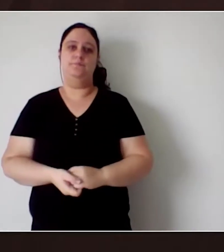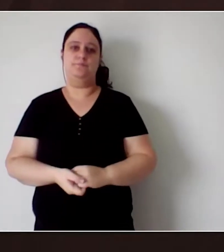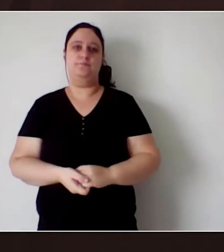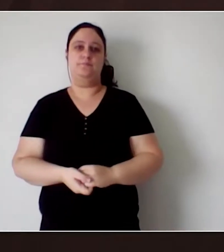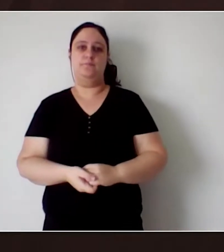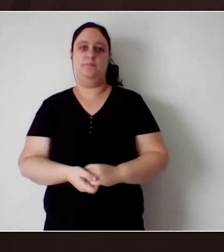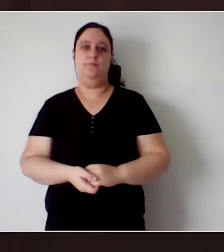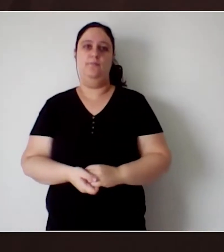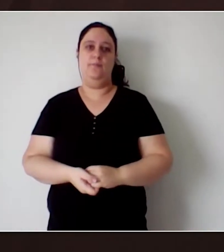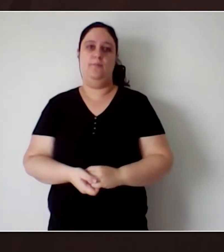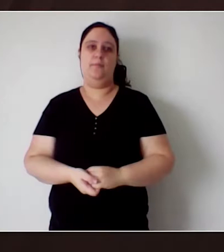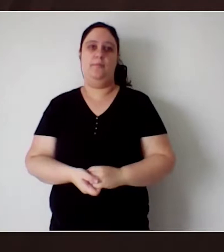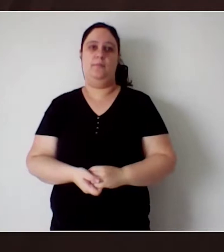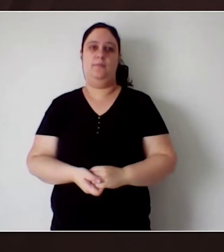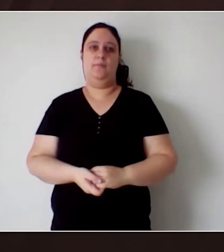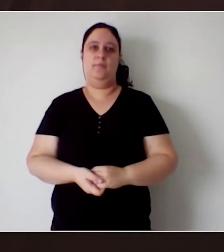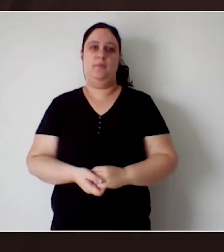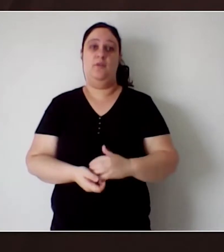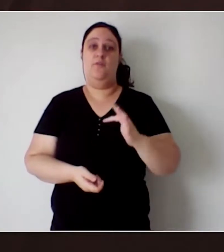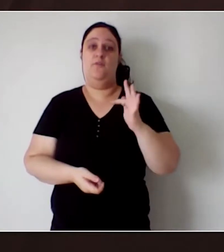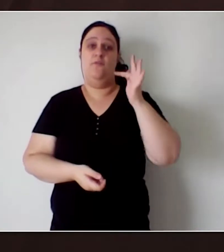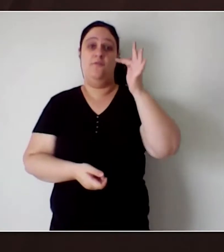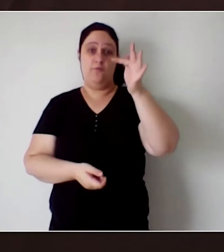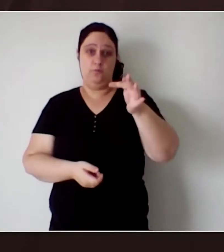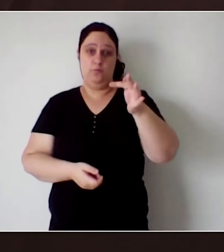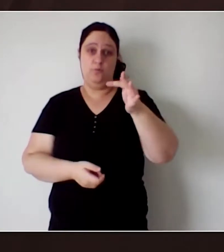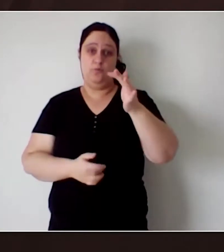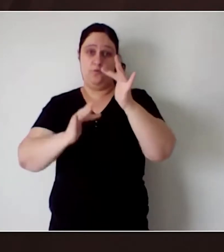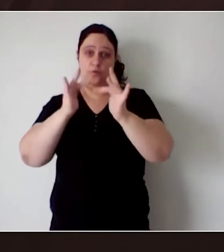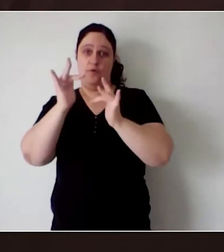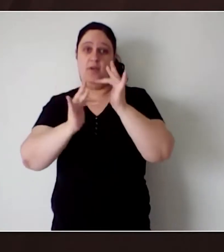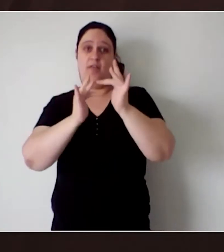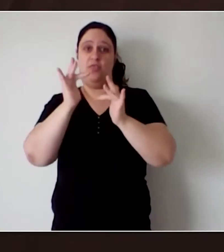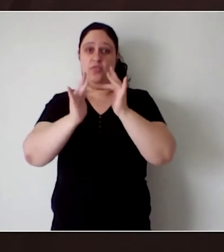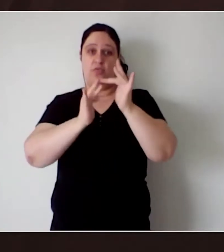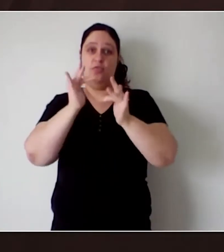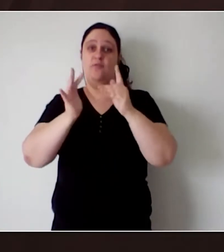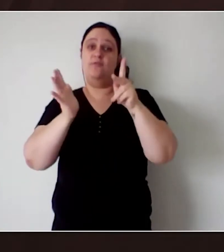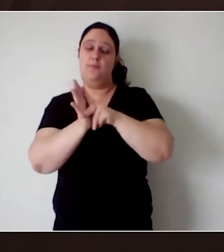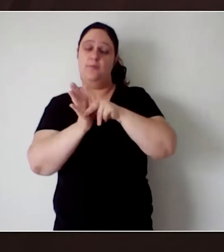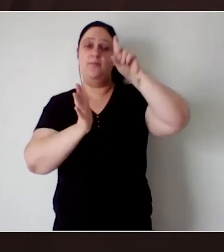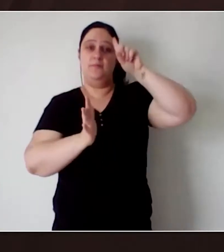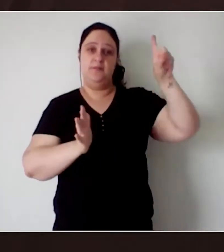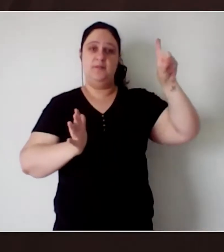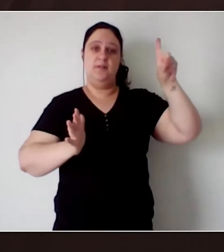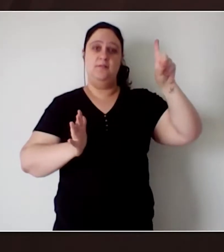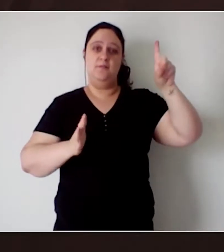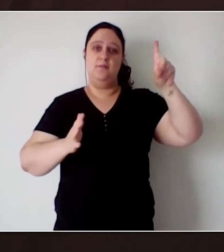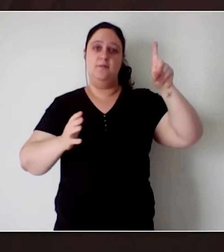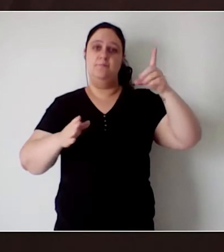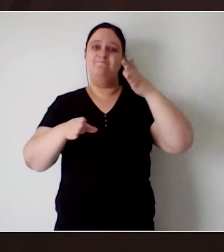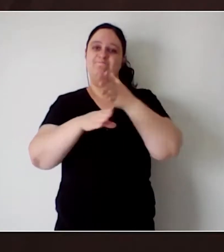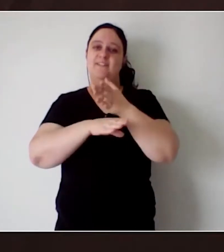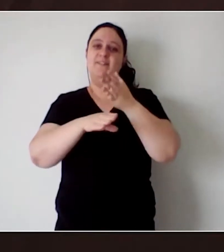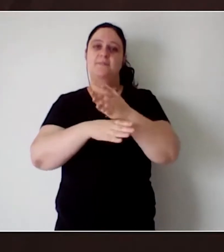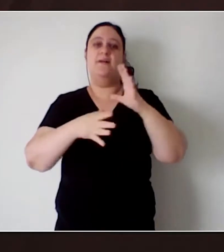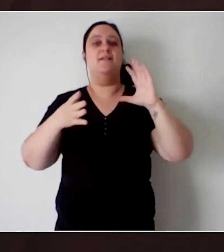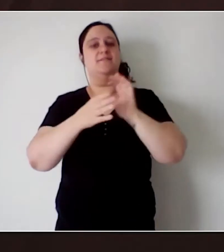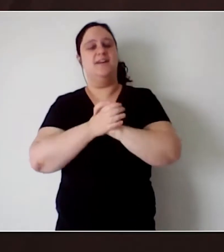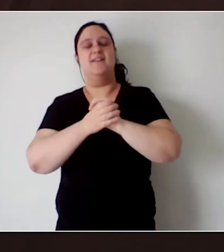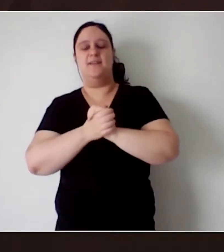a noiva ataviada para casar-se com Cristo, nas bodas do Cordeiro, em Apocalipse 19.